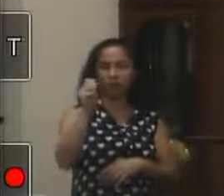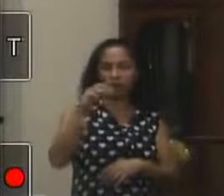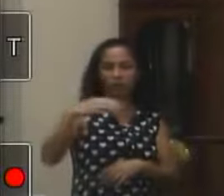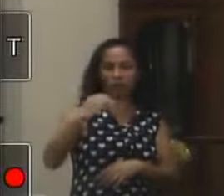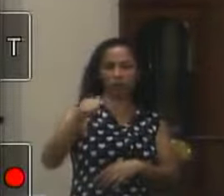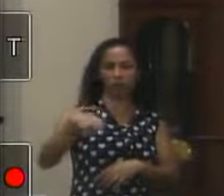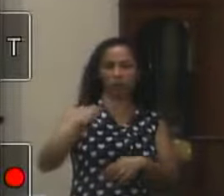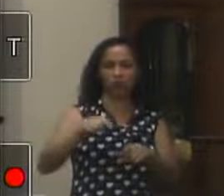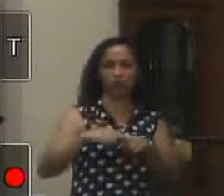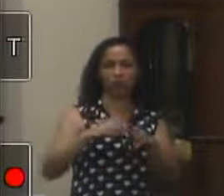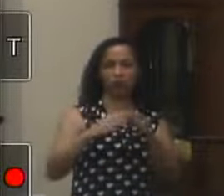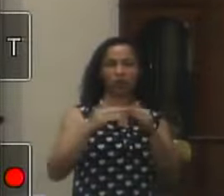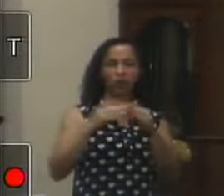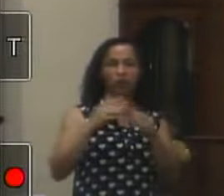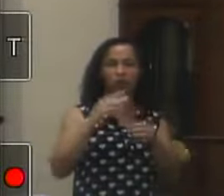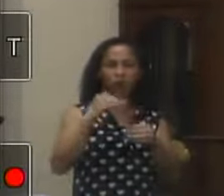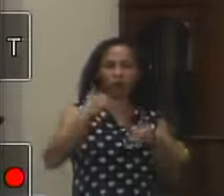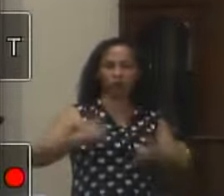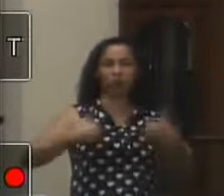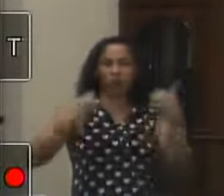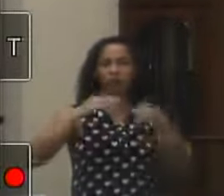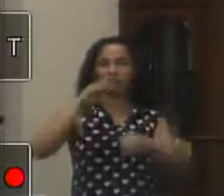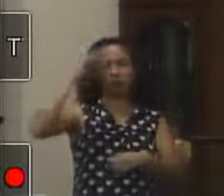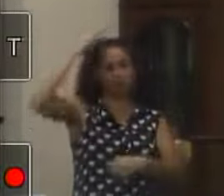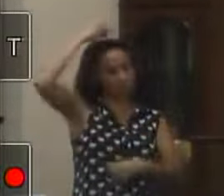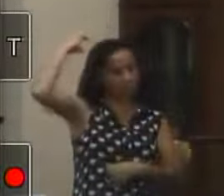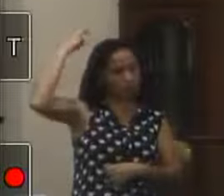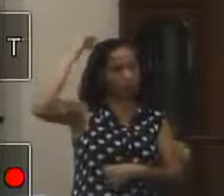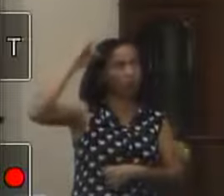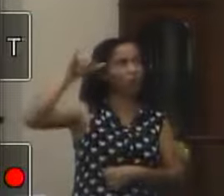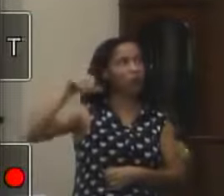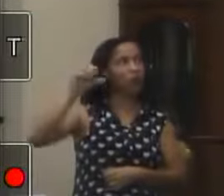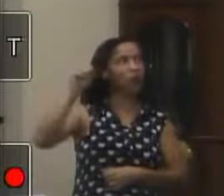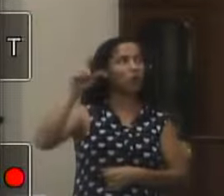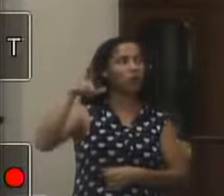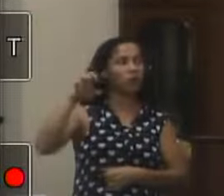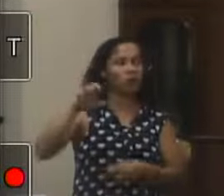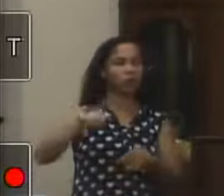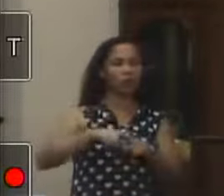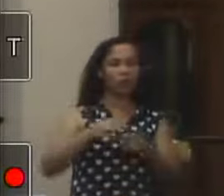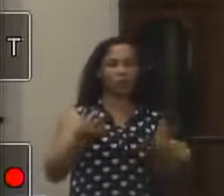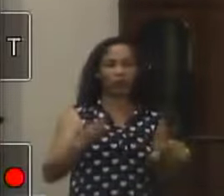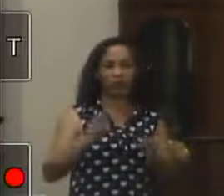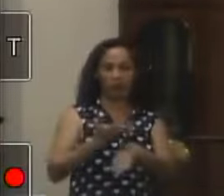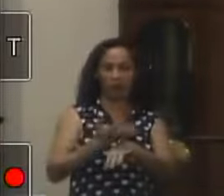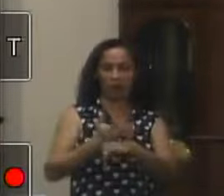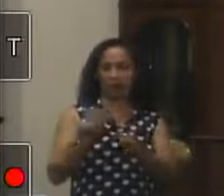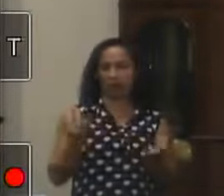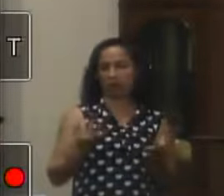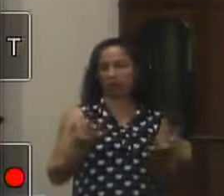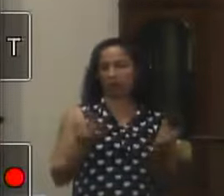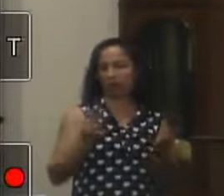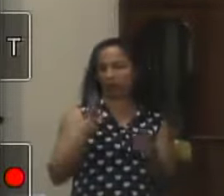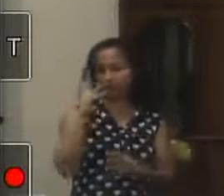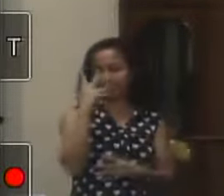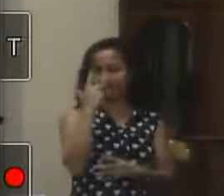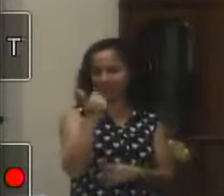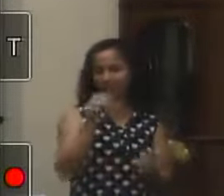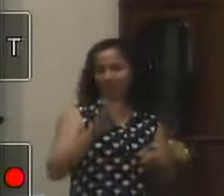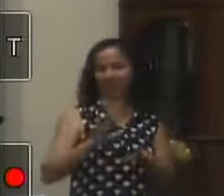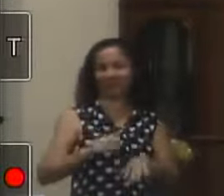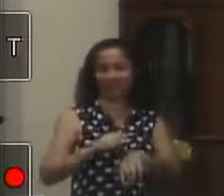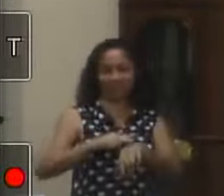Prefeito, atendendo um pedido meu para a festa de São José, deu uma reforma na praça, a praça ficou muito boa, cortou